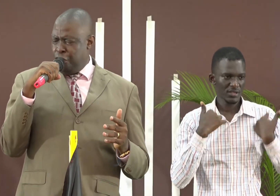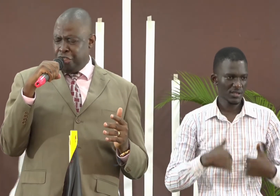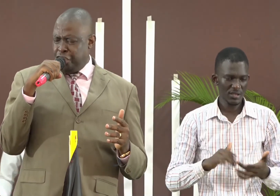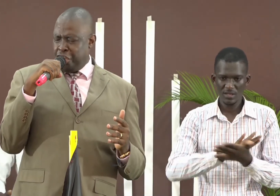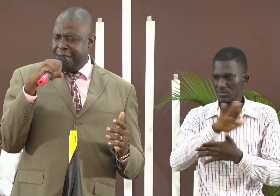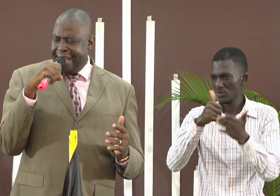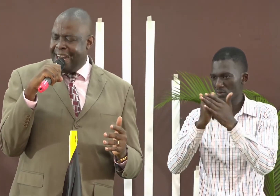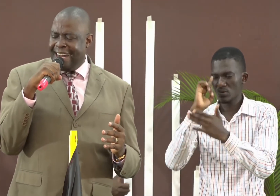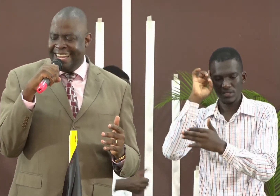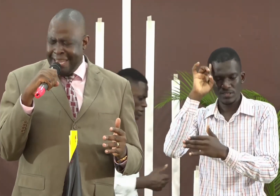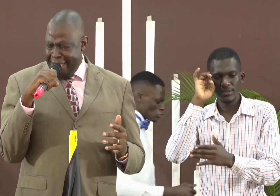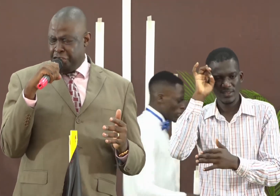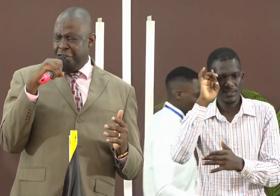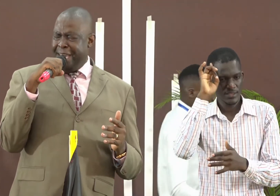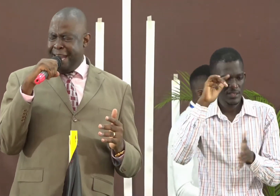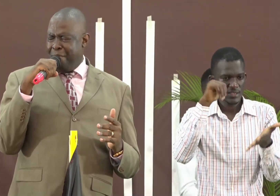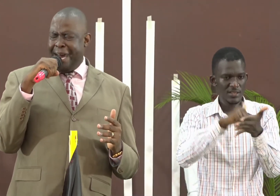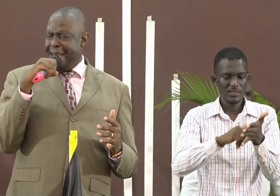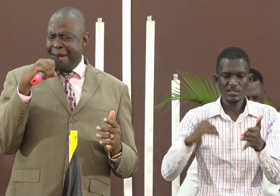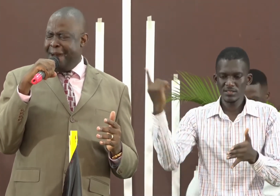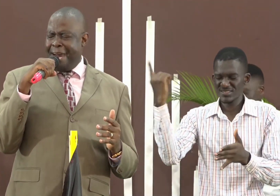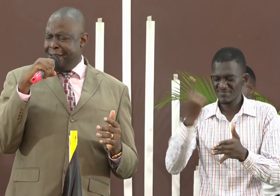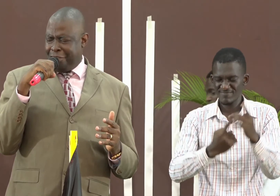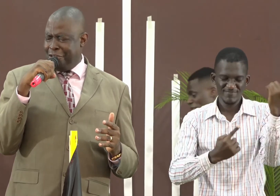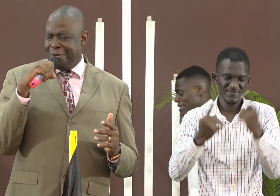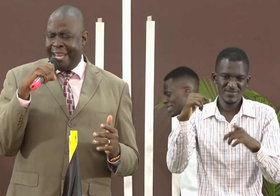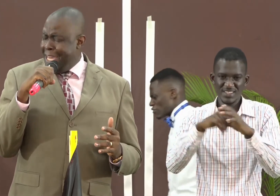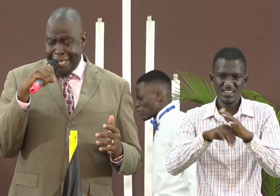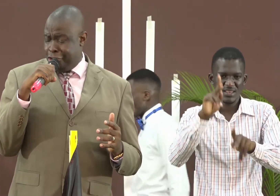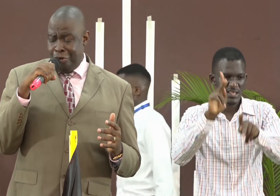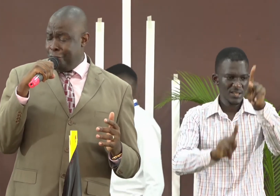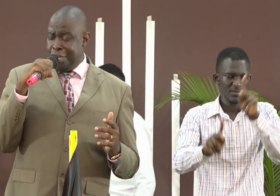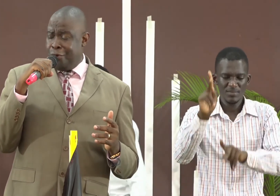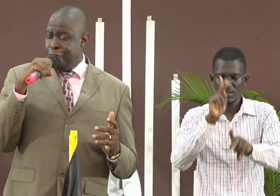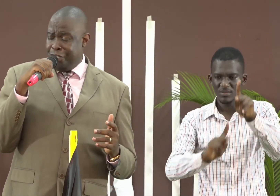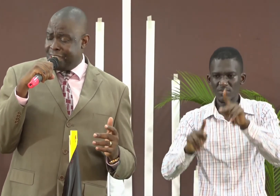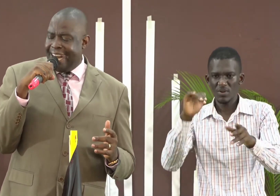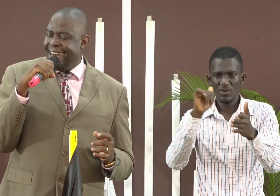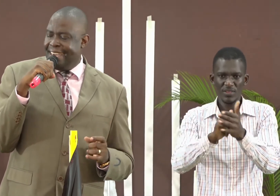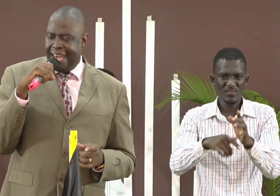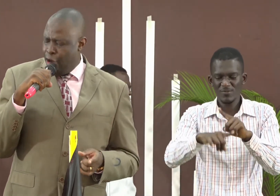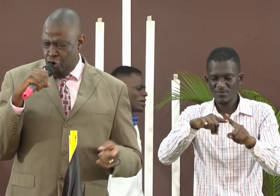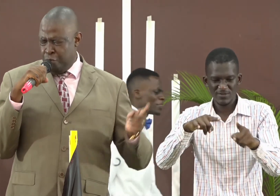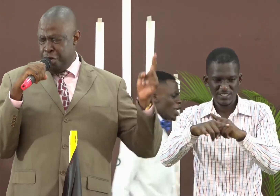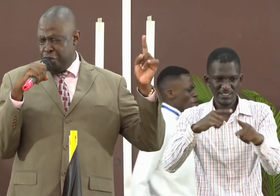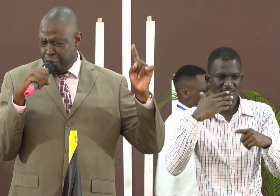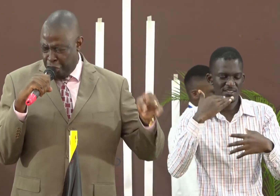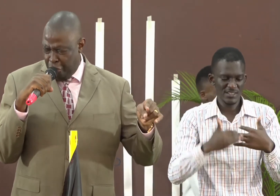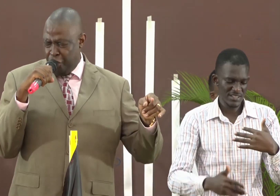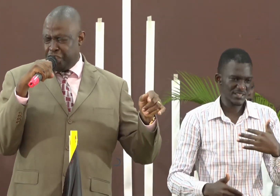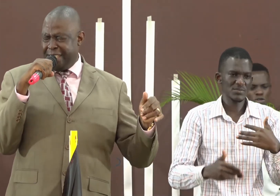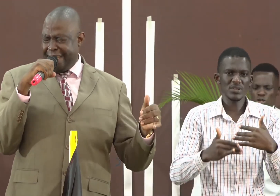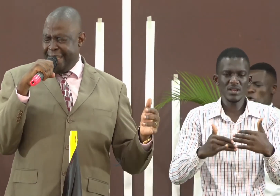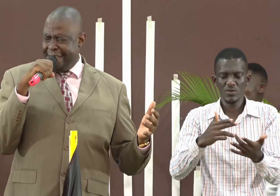chilo wozo chona Echivera mbara babantu Echokwe womusai Omoyo